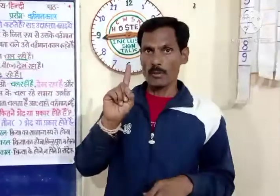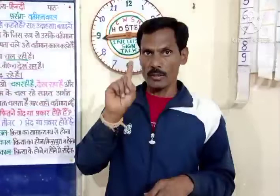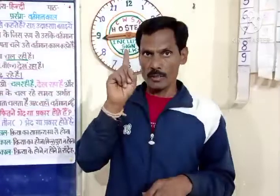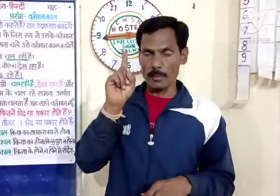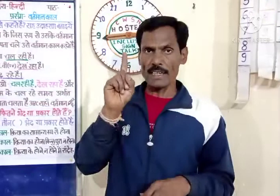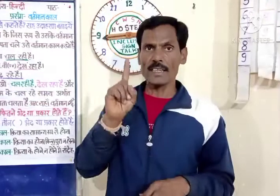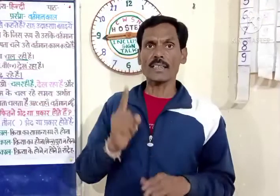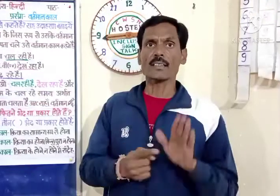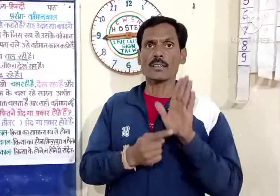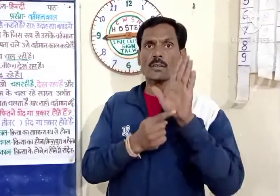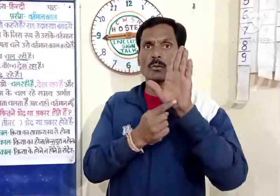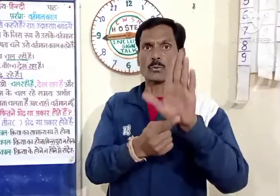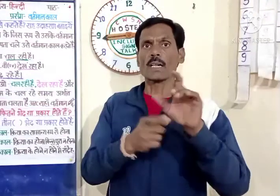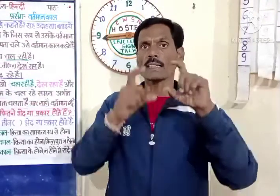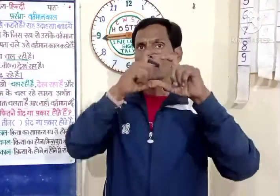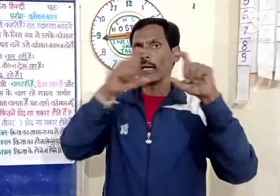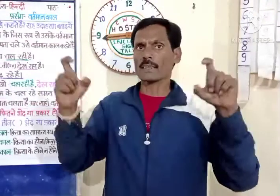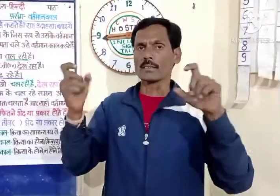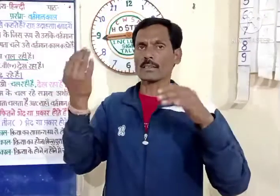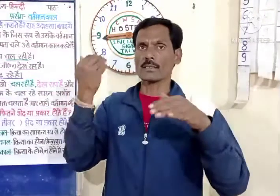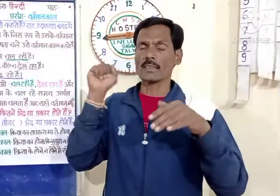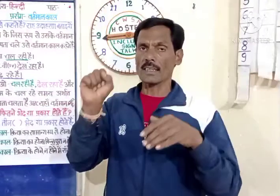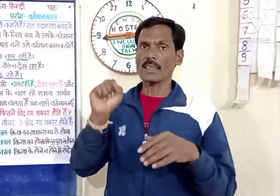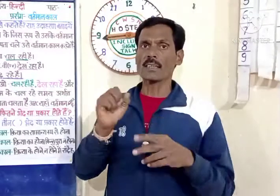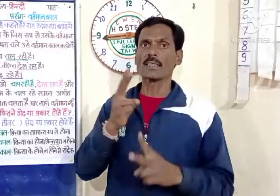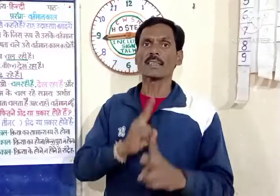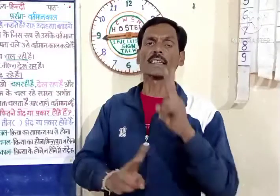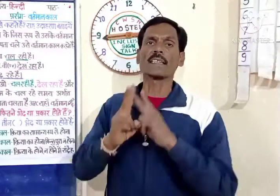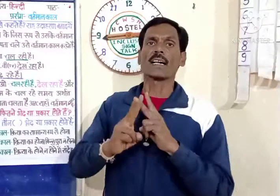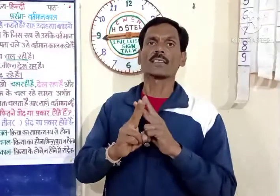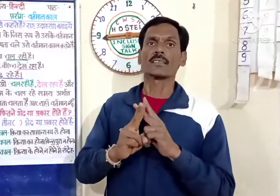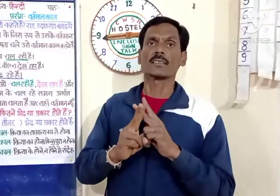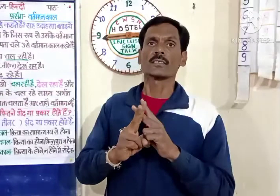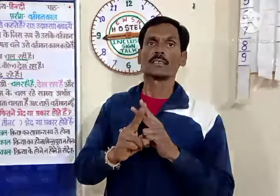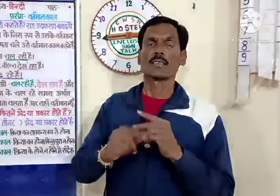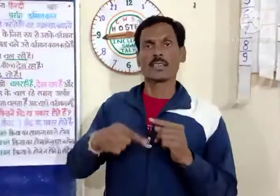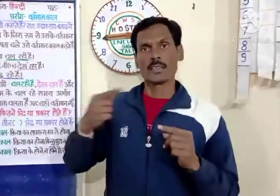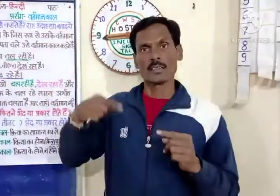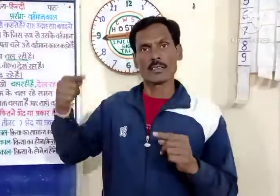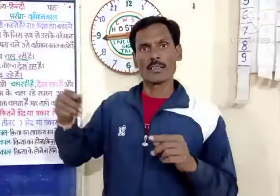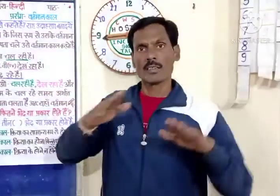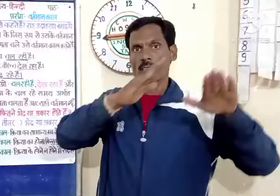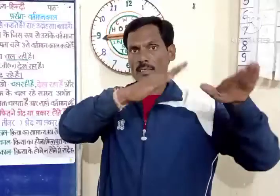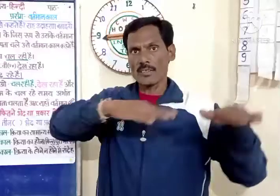इस पहले उदाहरण वाक्य की क्रिया